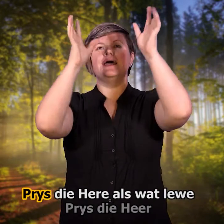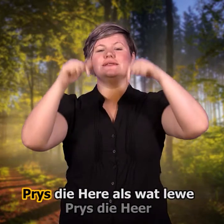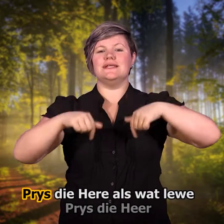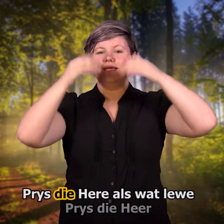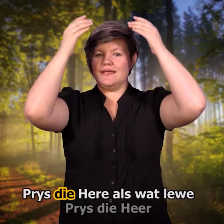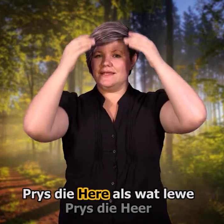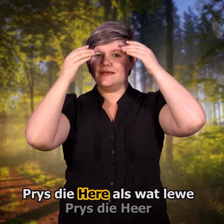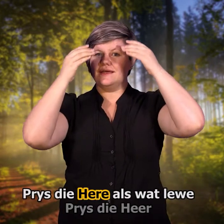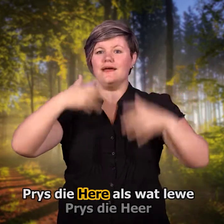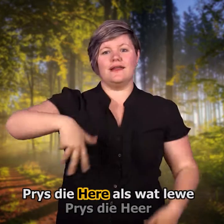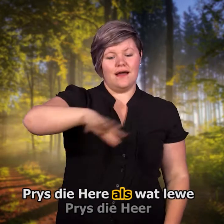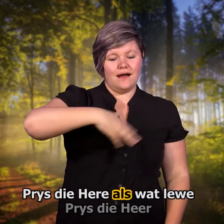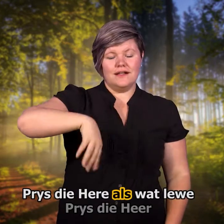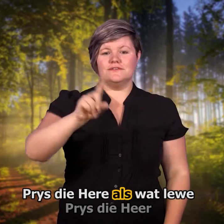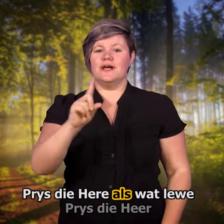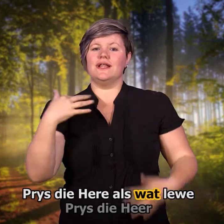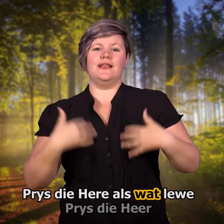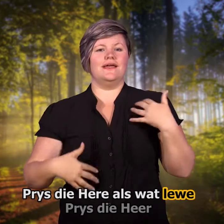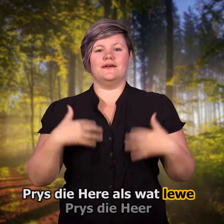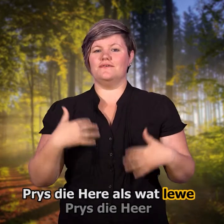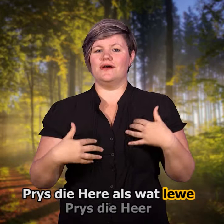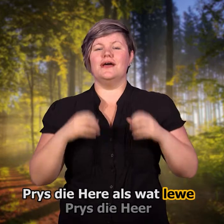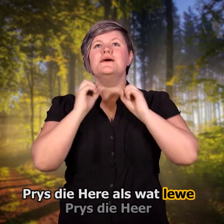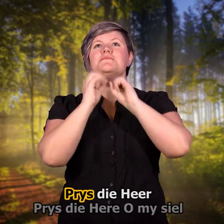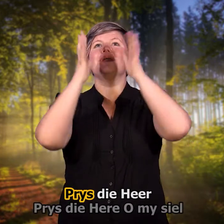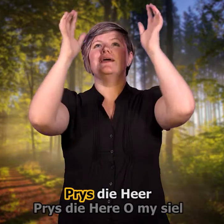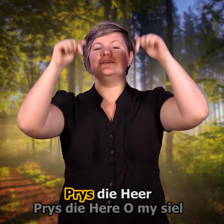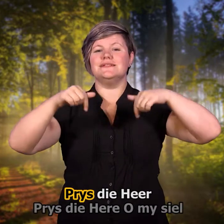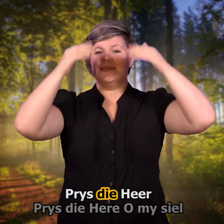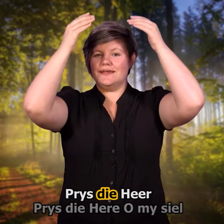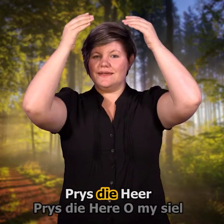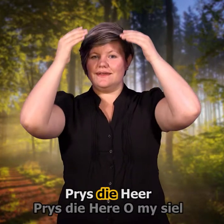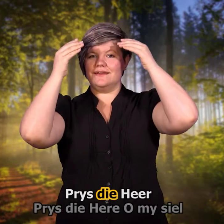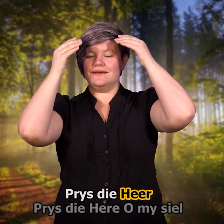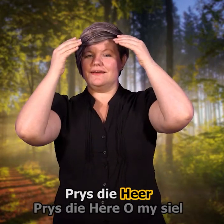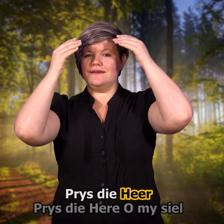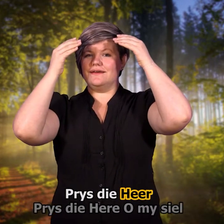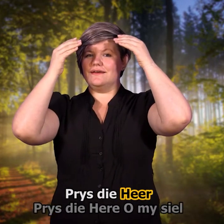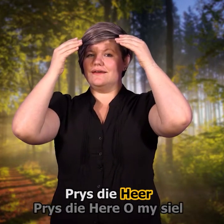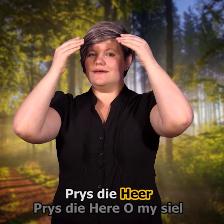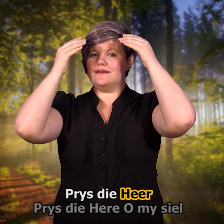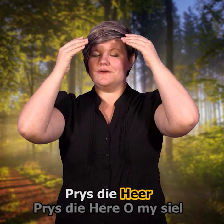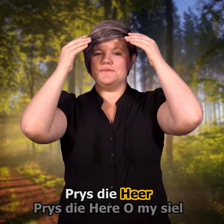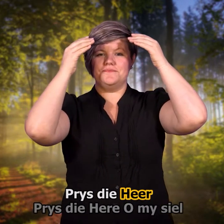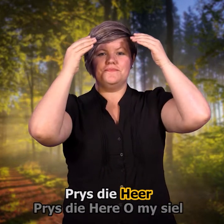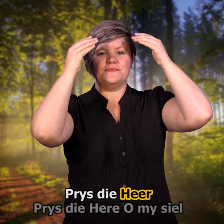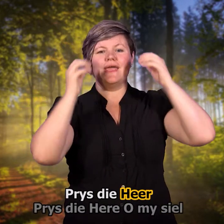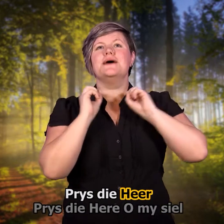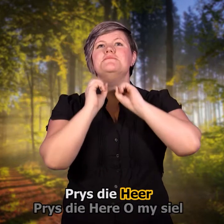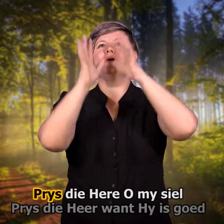Prijs die Heer, als wat lewe, prijs die Heer.